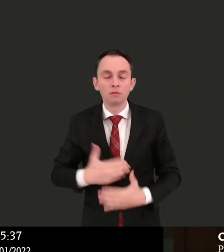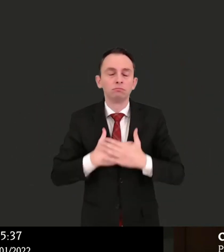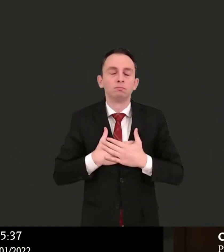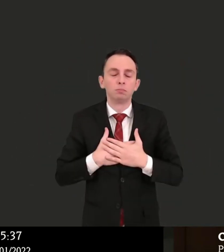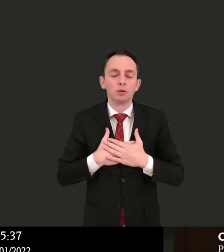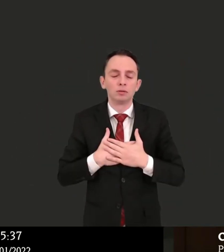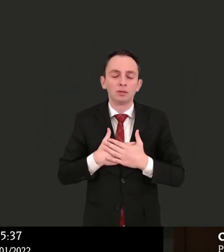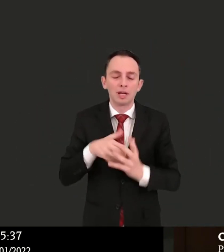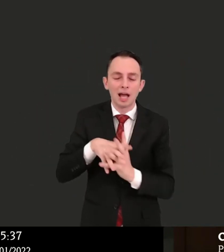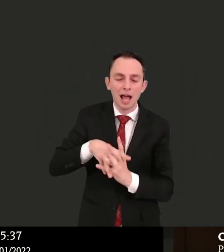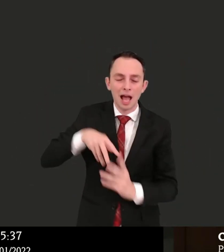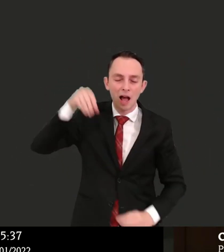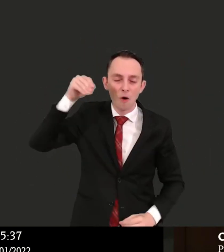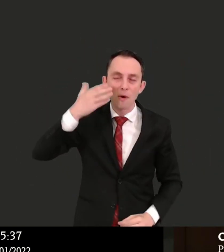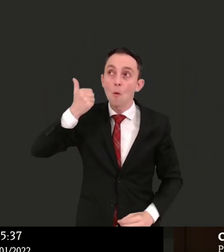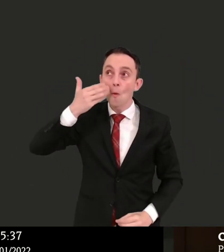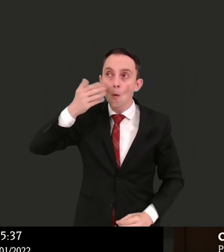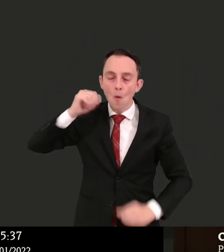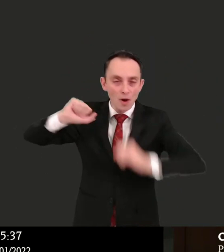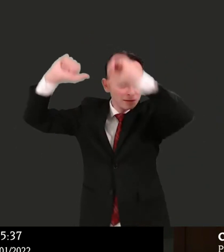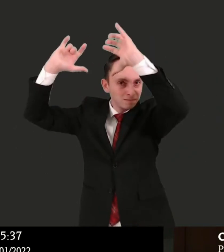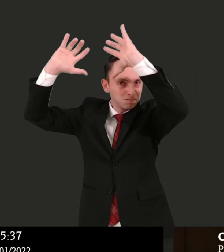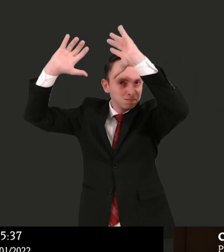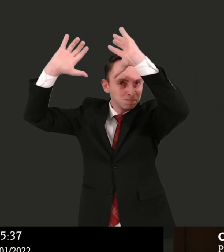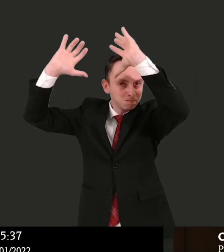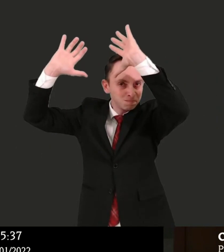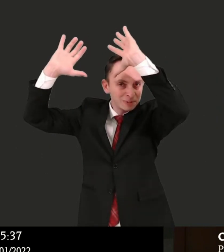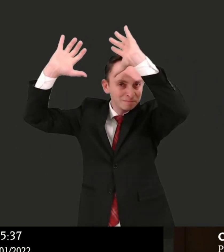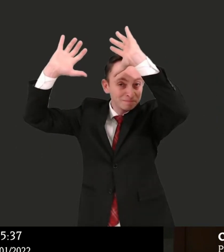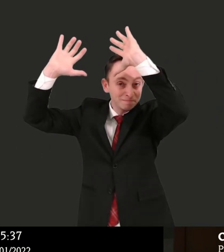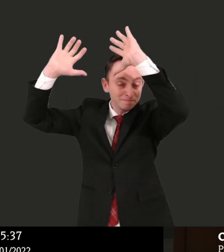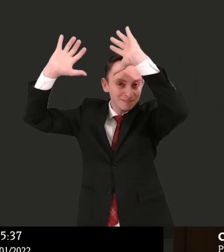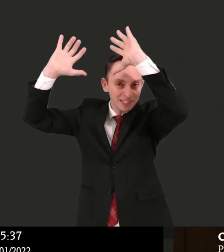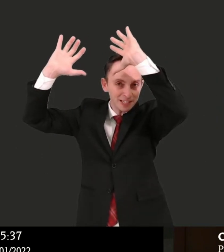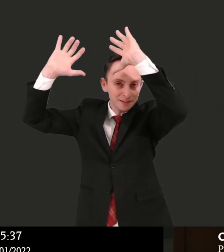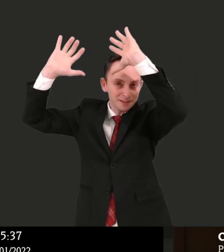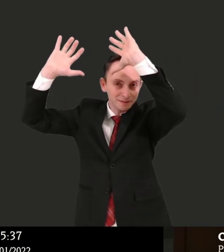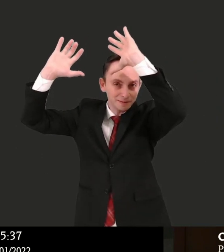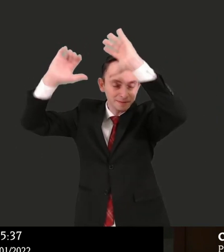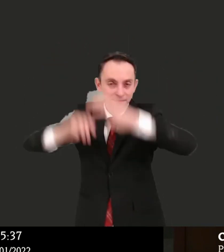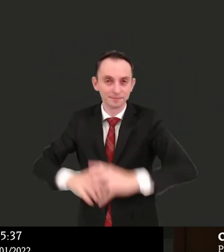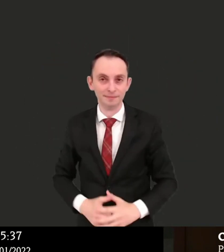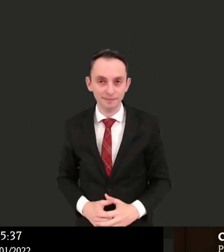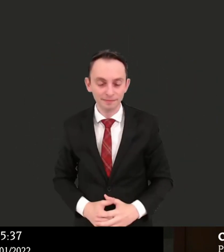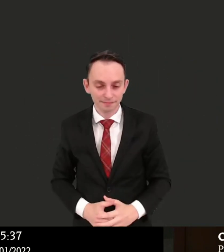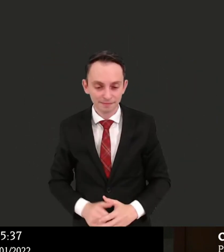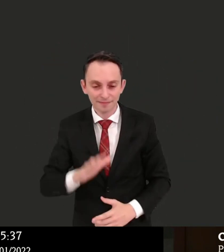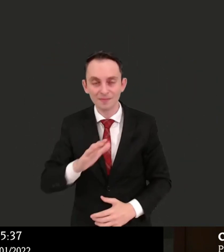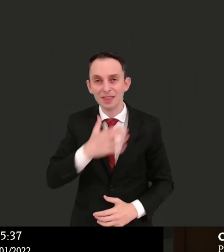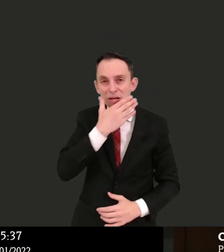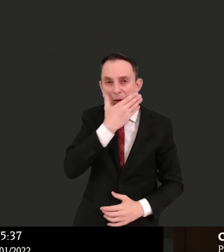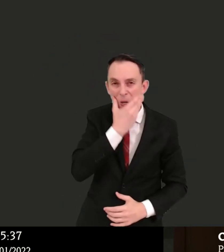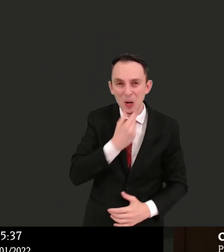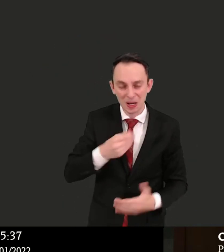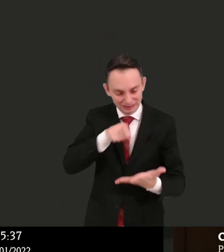o ser humano leva? O rei falou: eu esquadrinhei debaixo do sol,